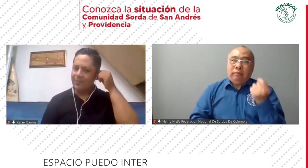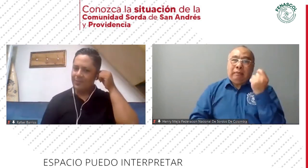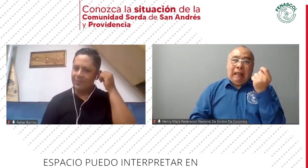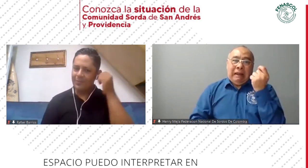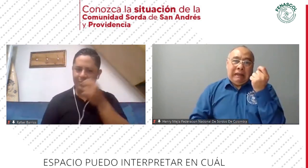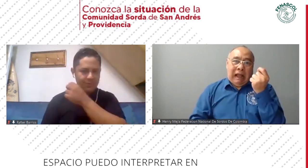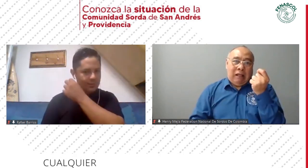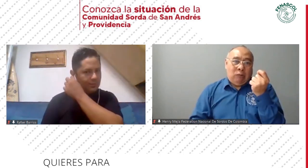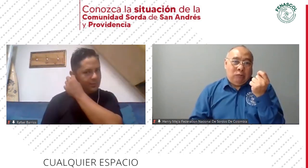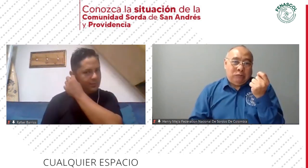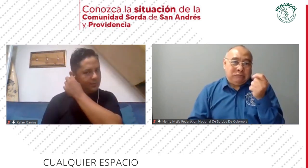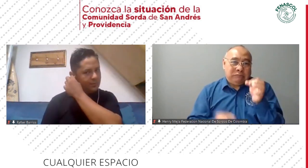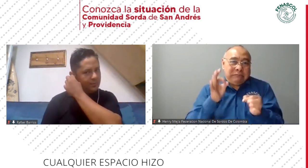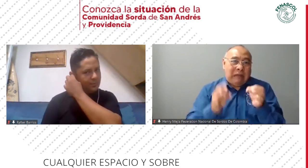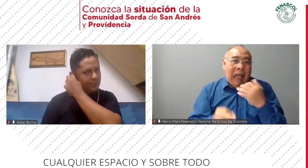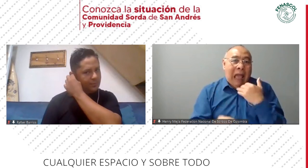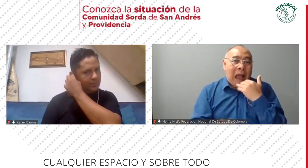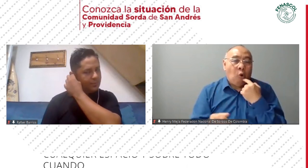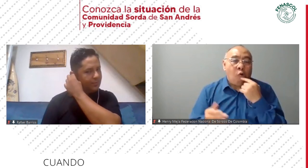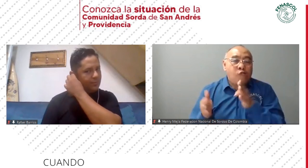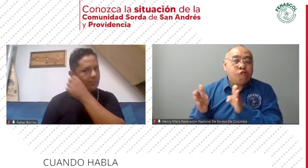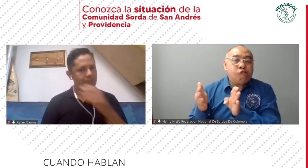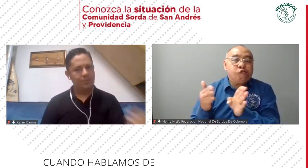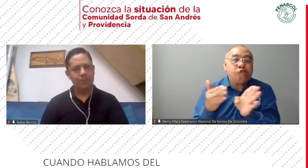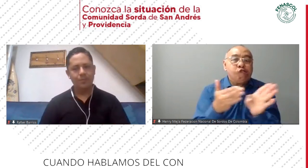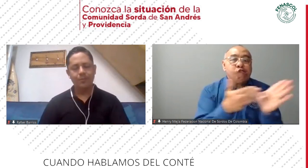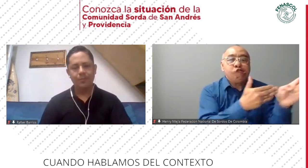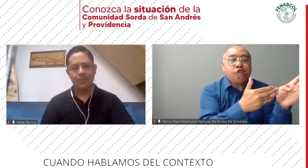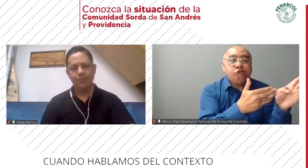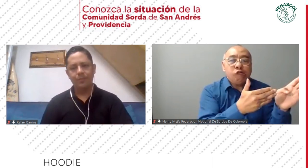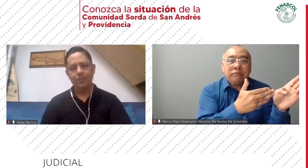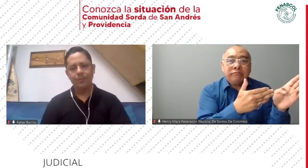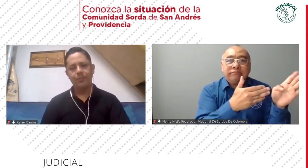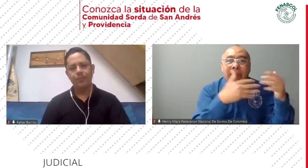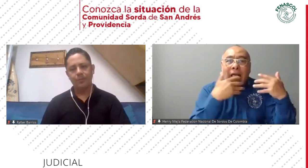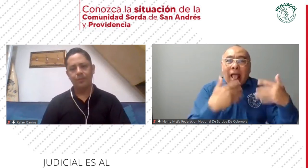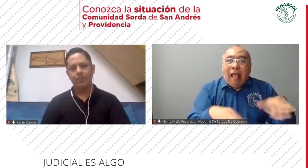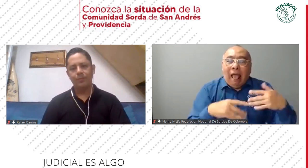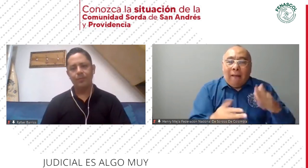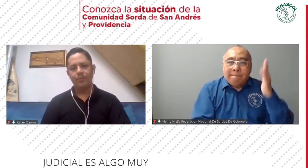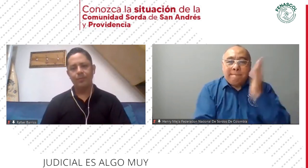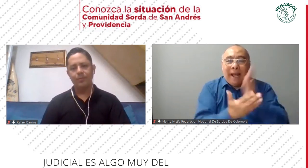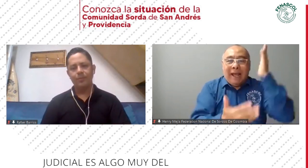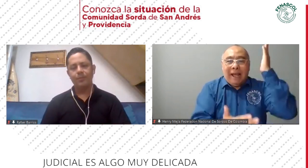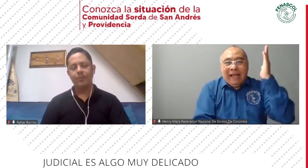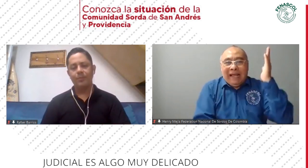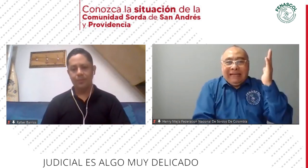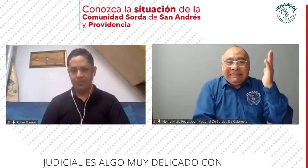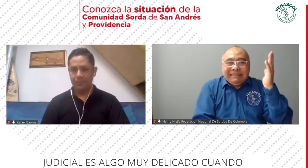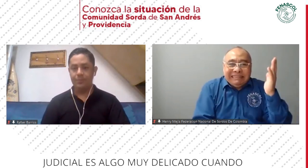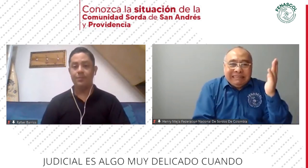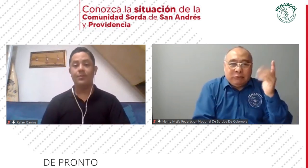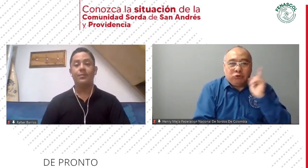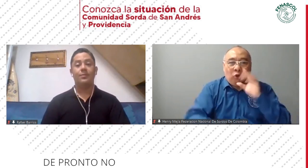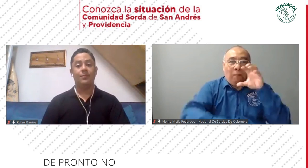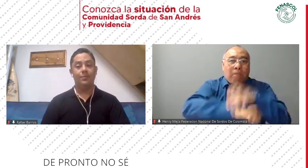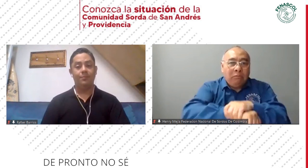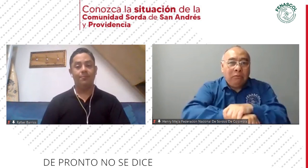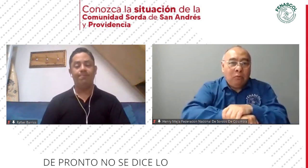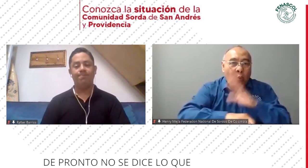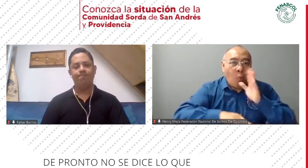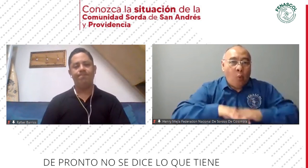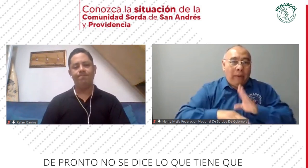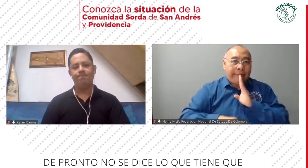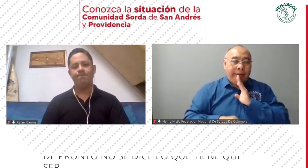interpretar en cualquier espacio y sobre todo cuando hablamos del contexto judicial es algo muy delicado cuando de pronto no se